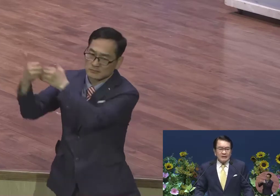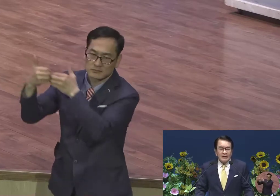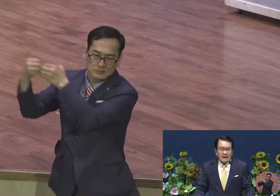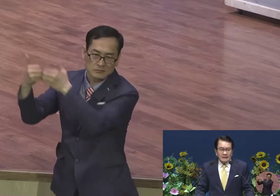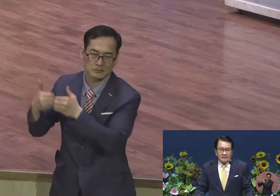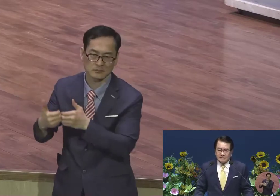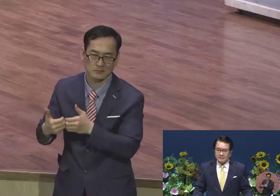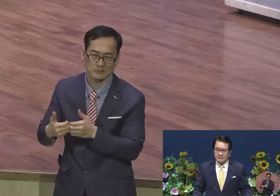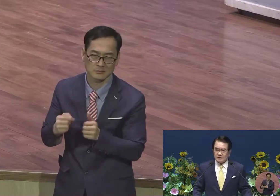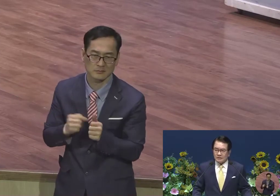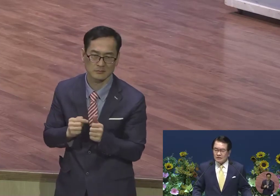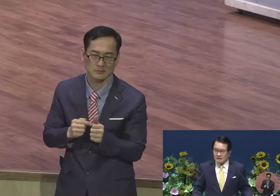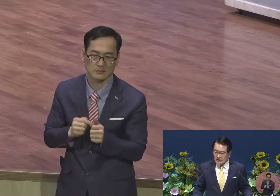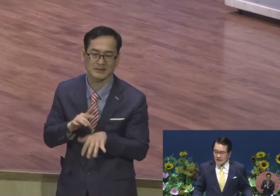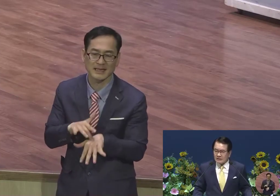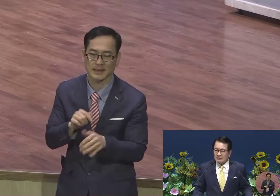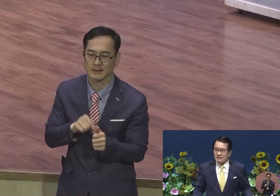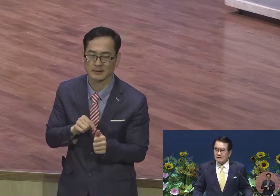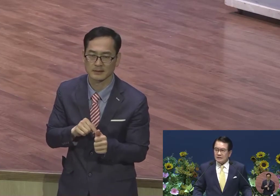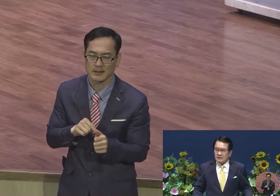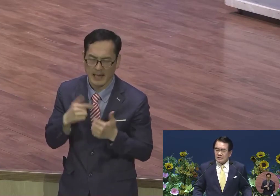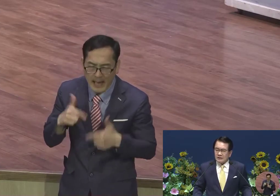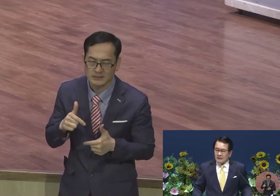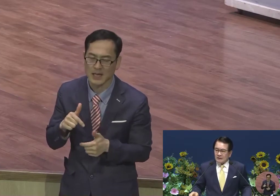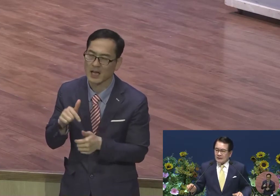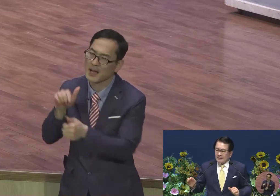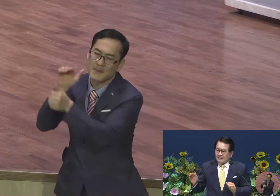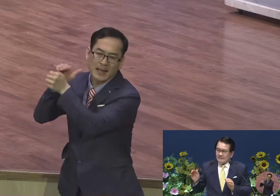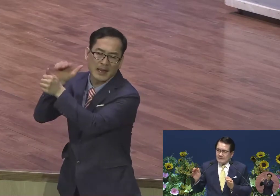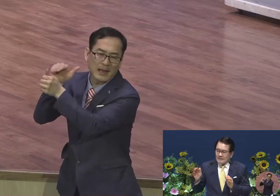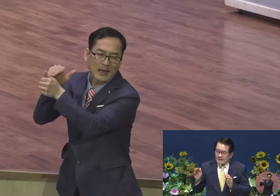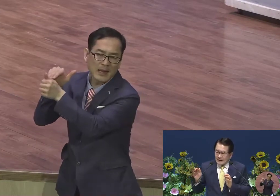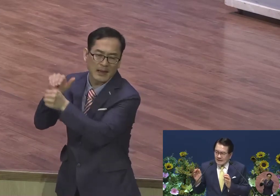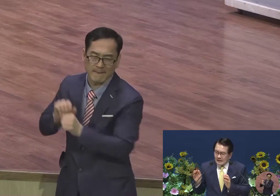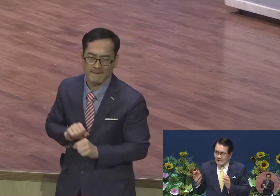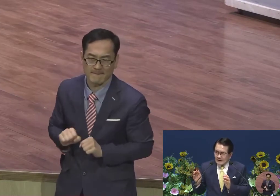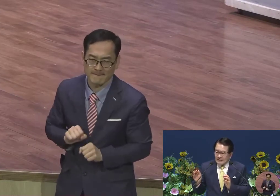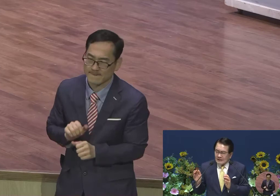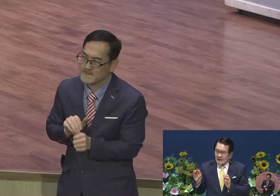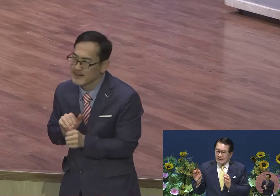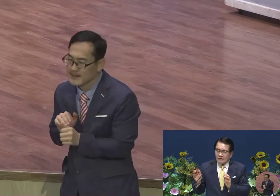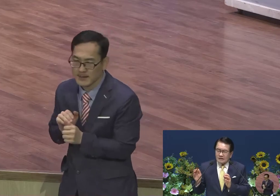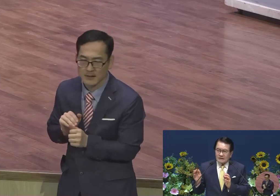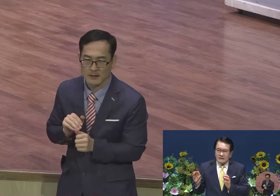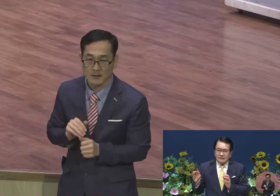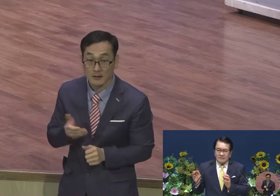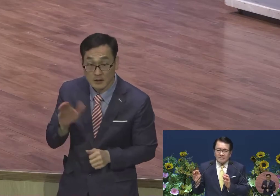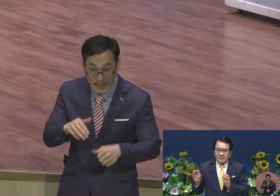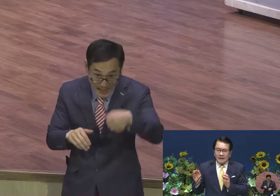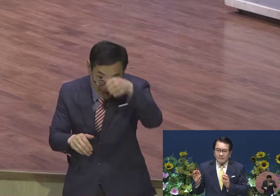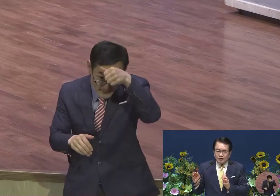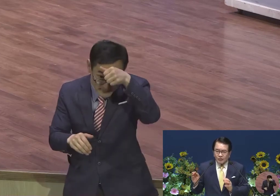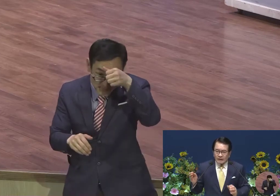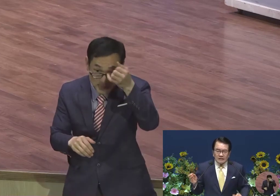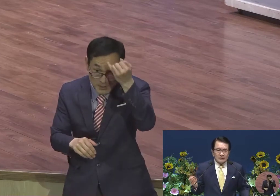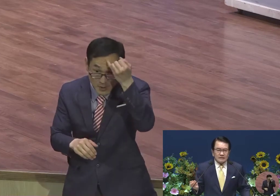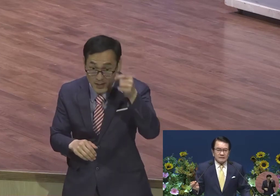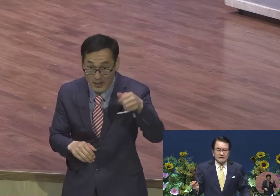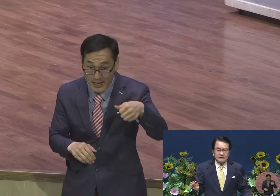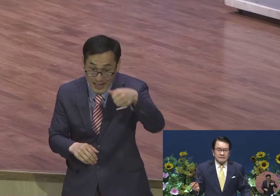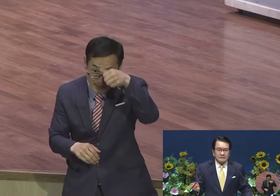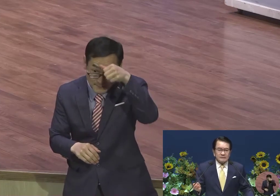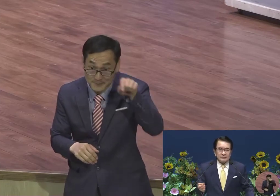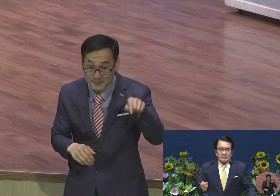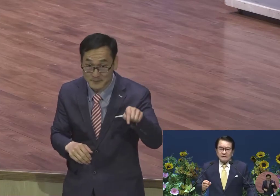방해하는 거예요. 이 사단이 이 가장 아단과 친한 뱀 속에